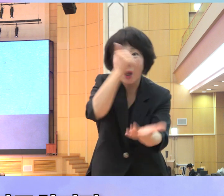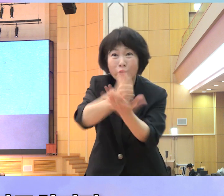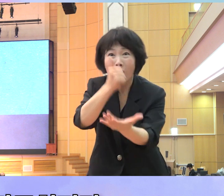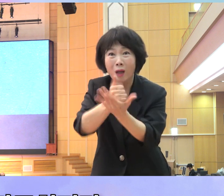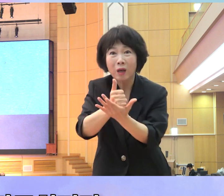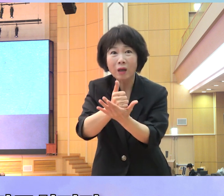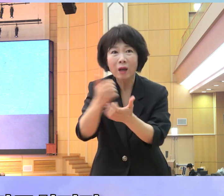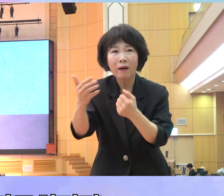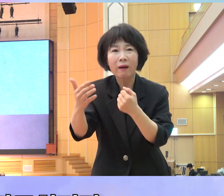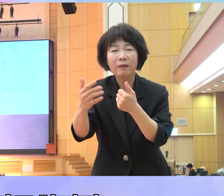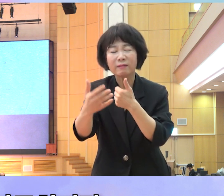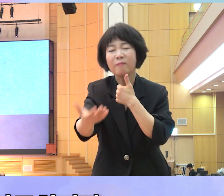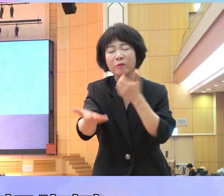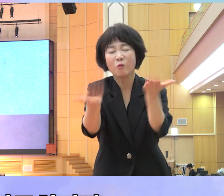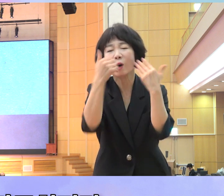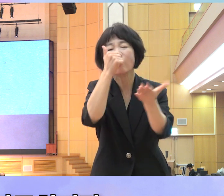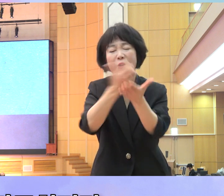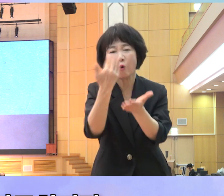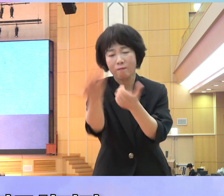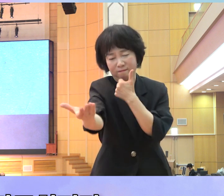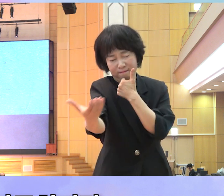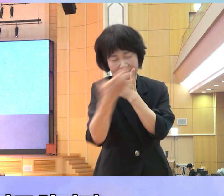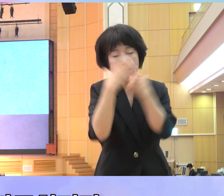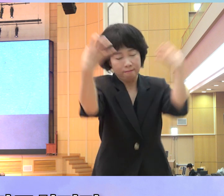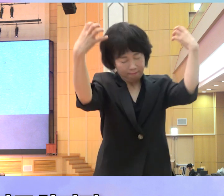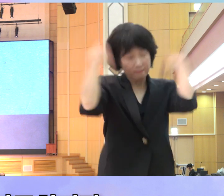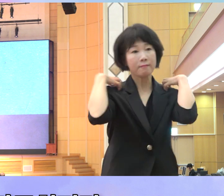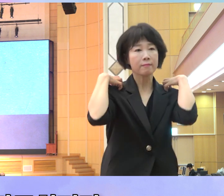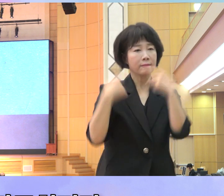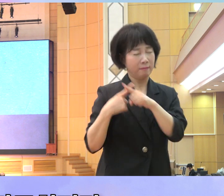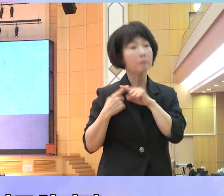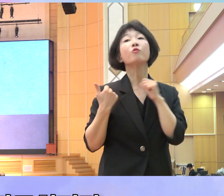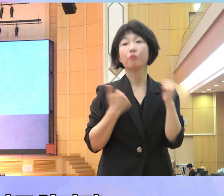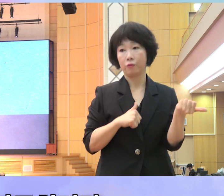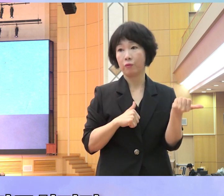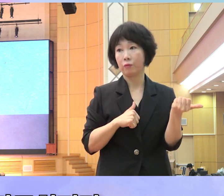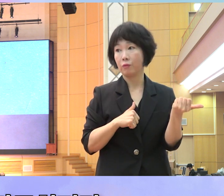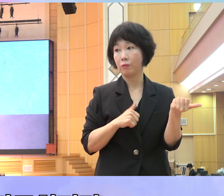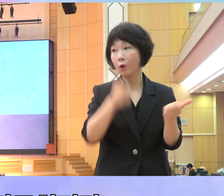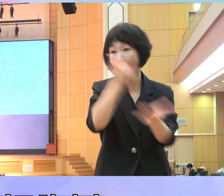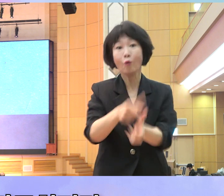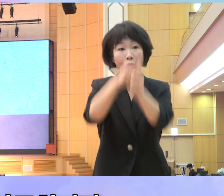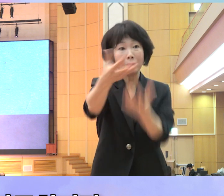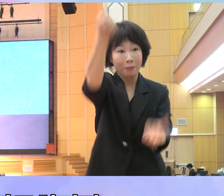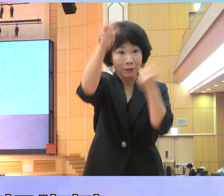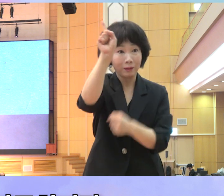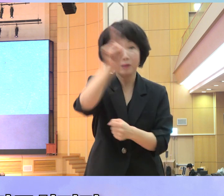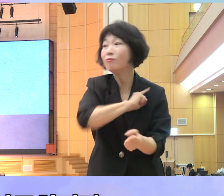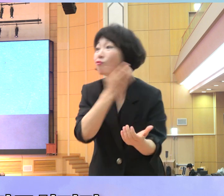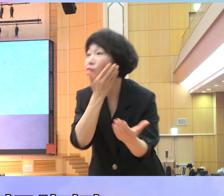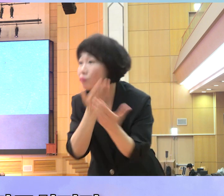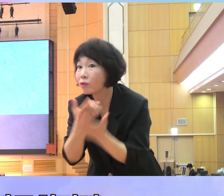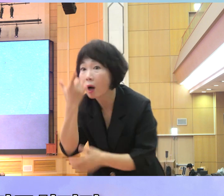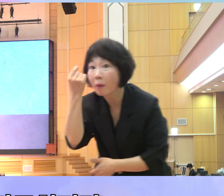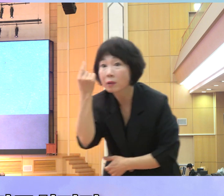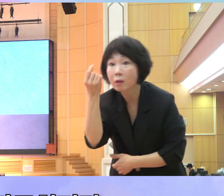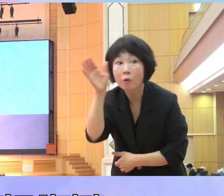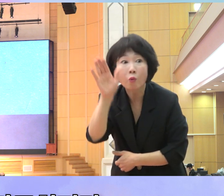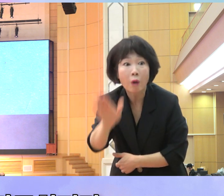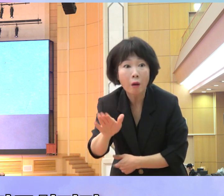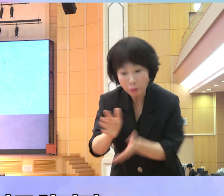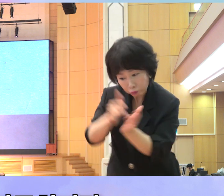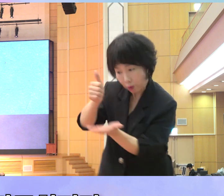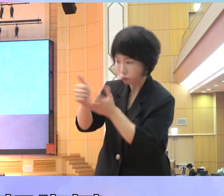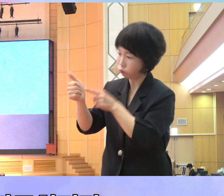아닌 병을 고치는 일, 가난한 자에게 떡을 나눠주는 일, 이런 일을 왜 하셨냐라는 거.